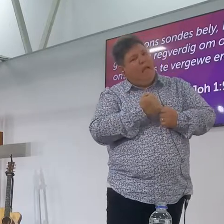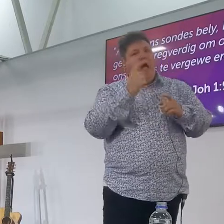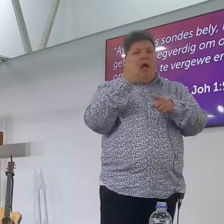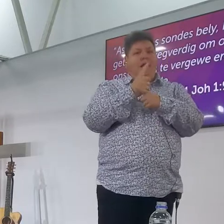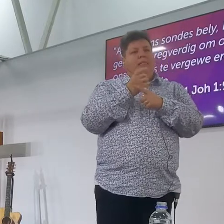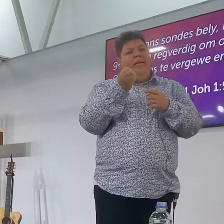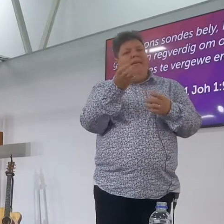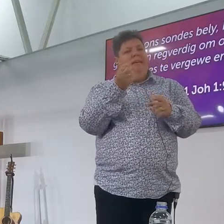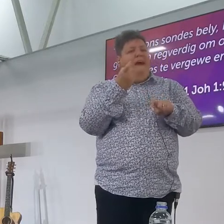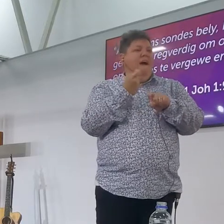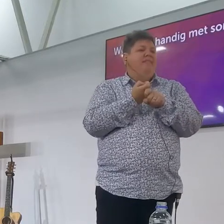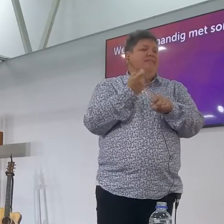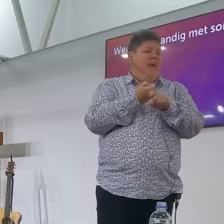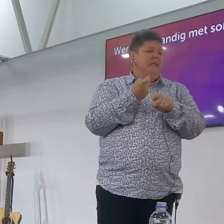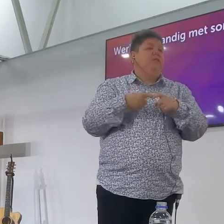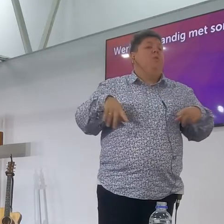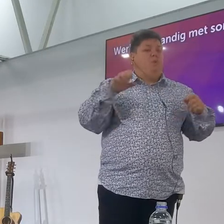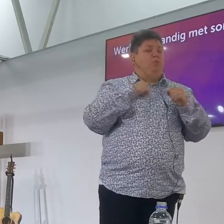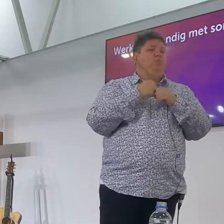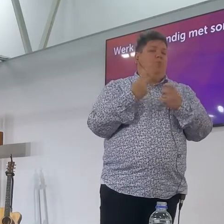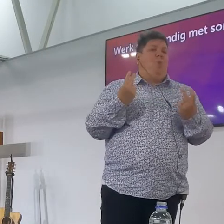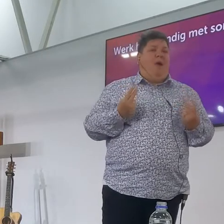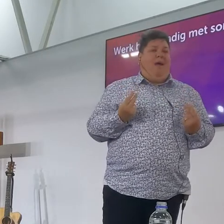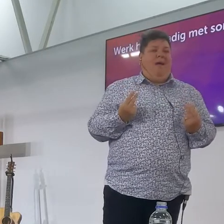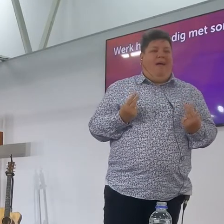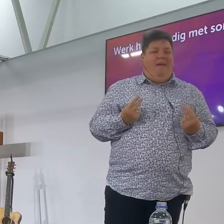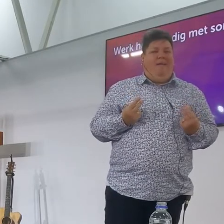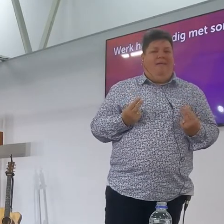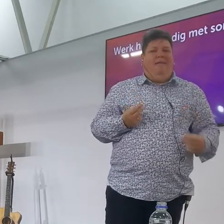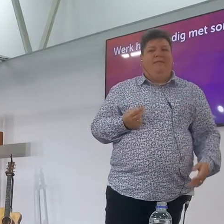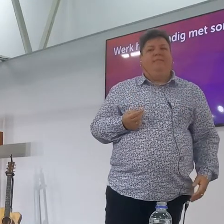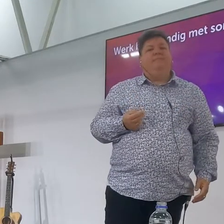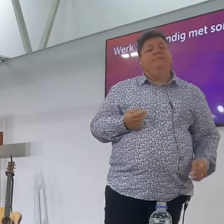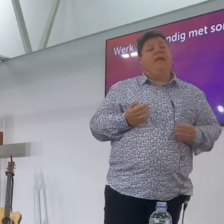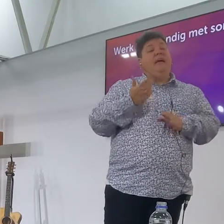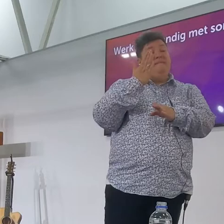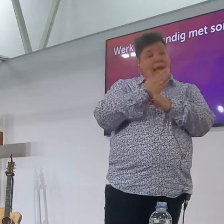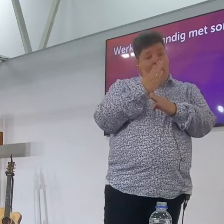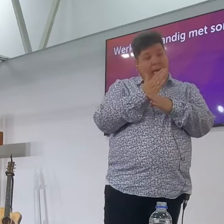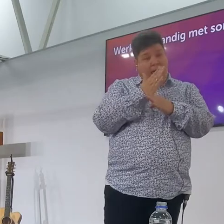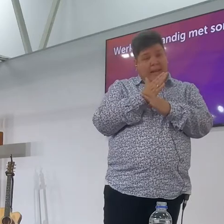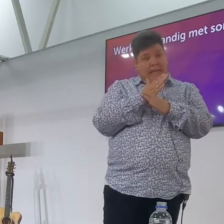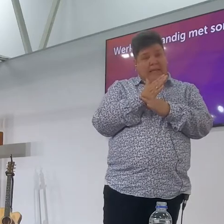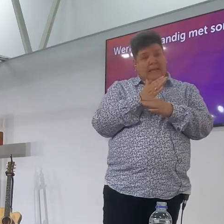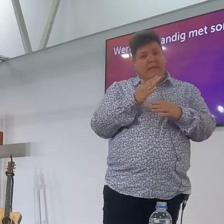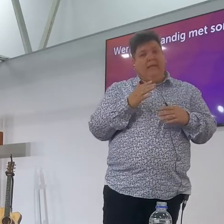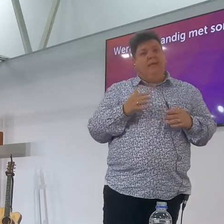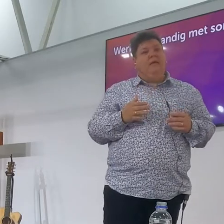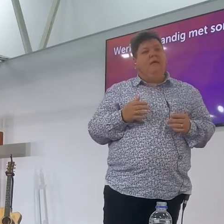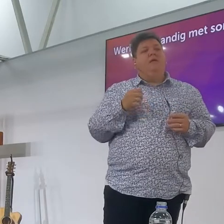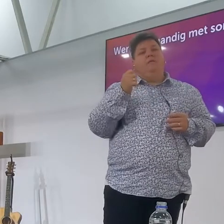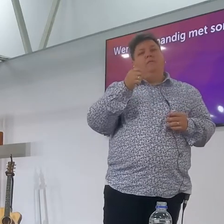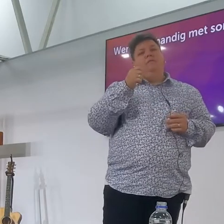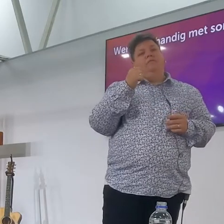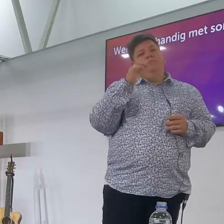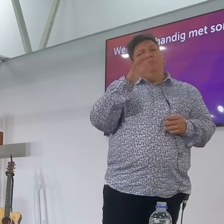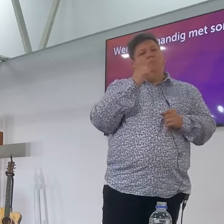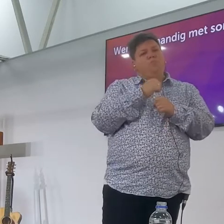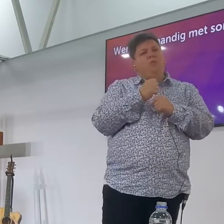daai tweede kans wat ons nodig het en daarin moet ons vashou. So werk. Ag sê die woord hardhandig